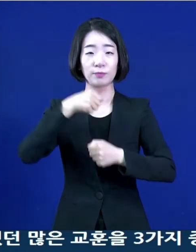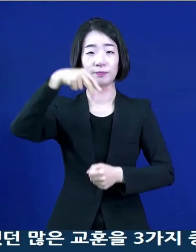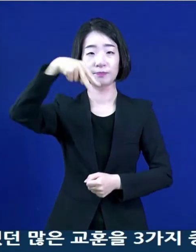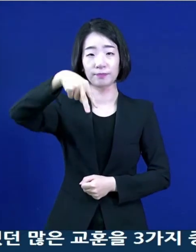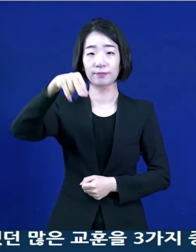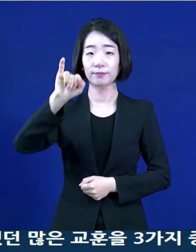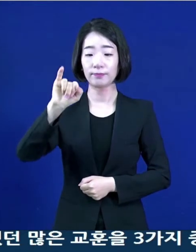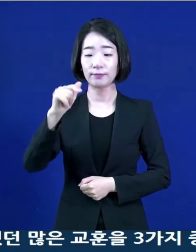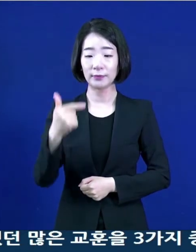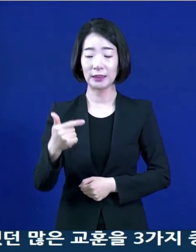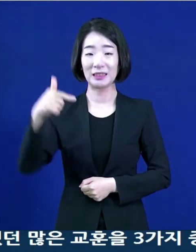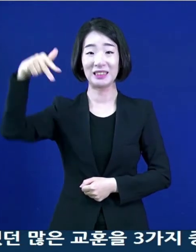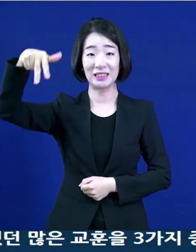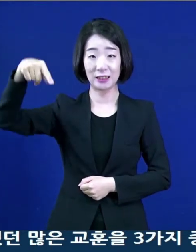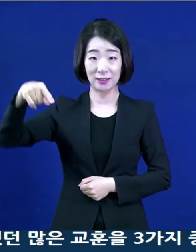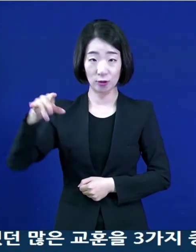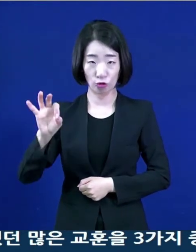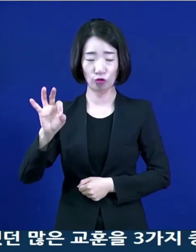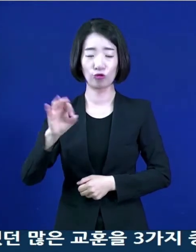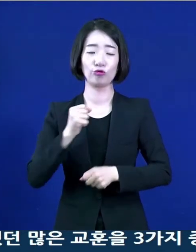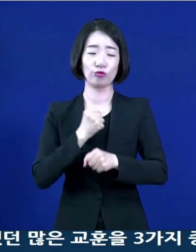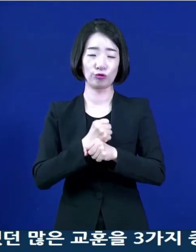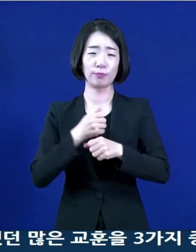잘 기억나시는 분들이 많을 겁니다.